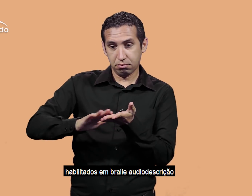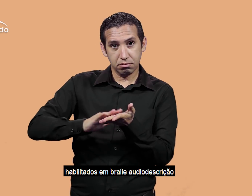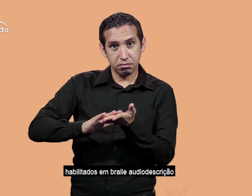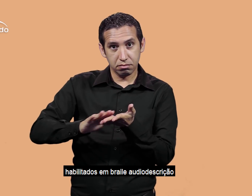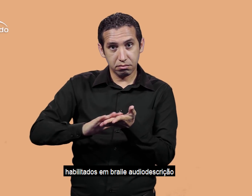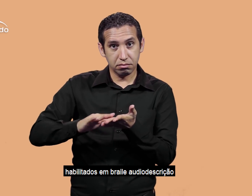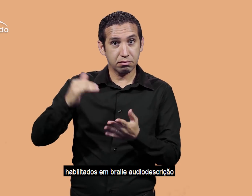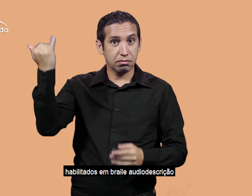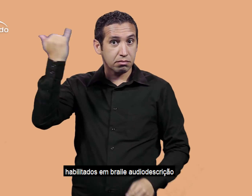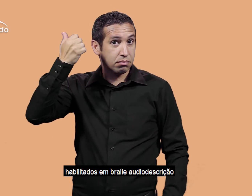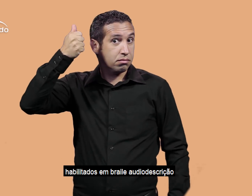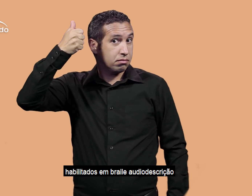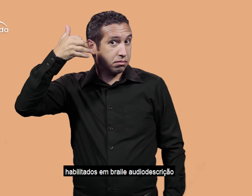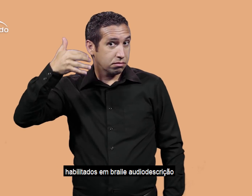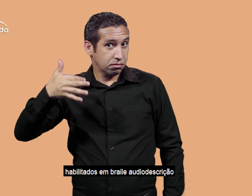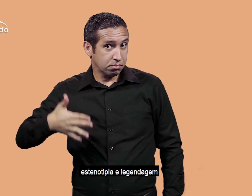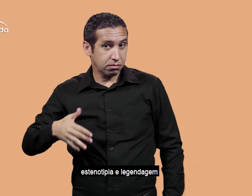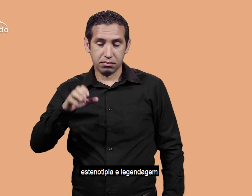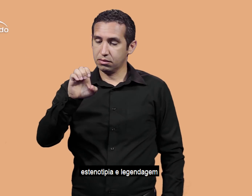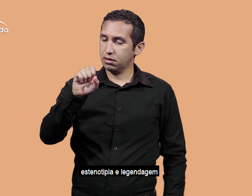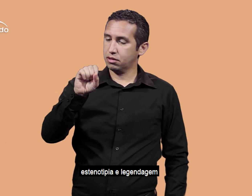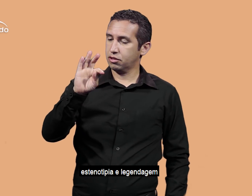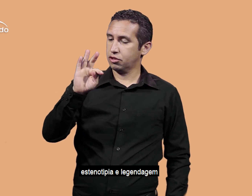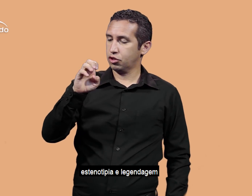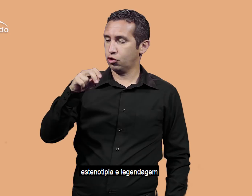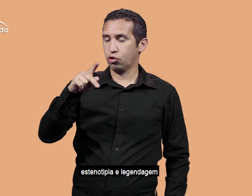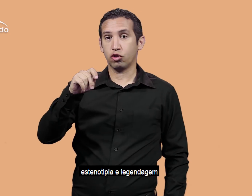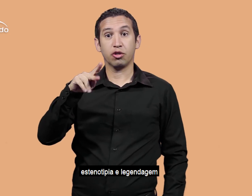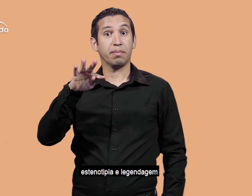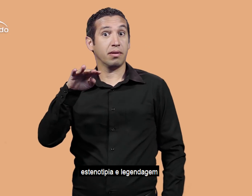audiodescrição estenotipia e legendagem